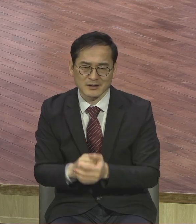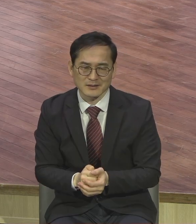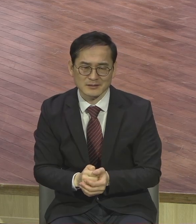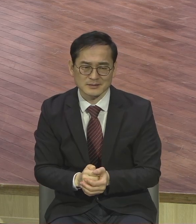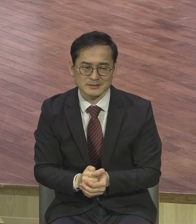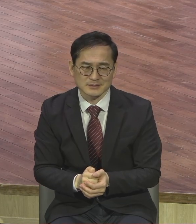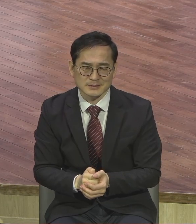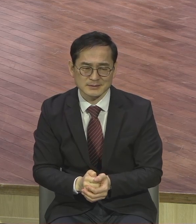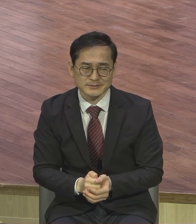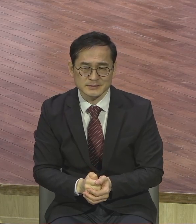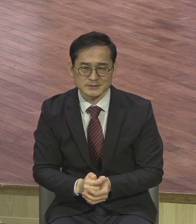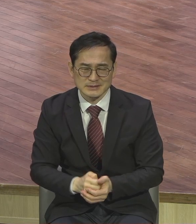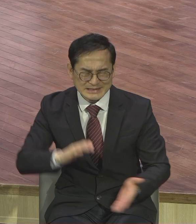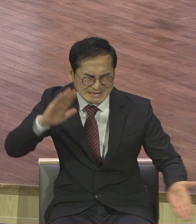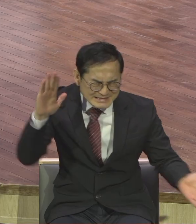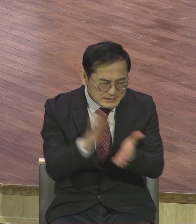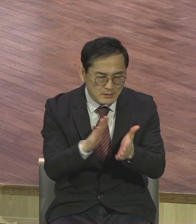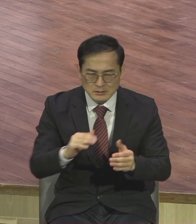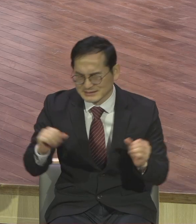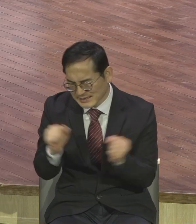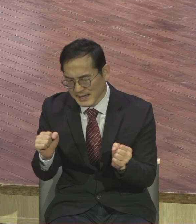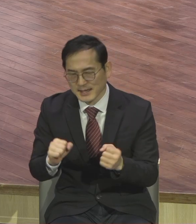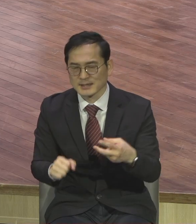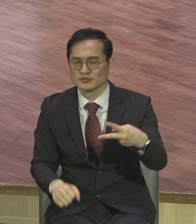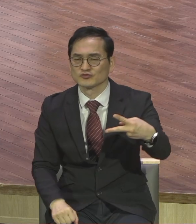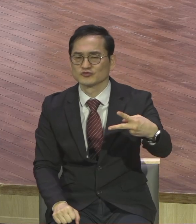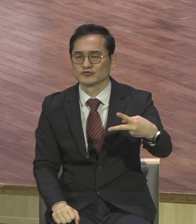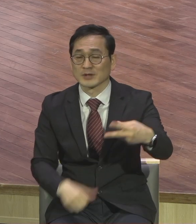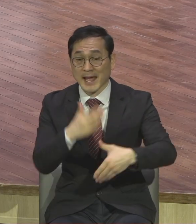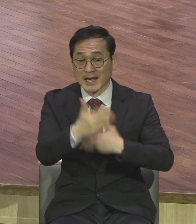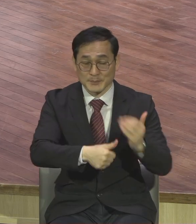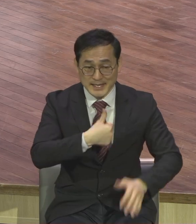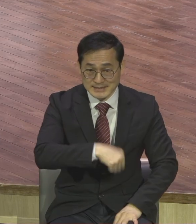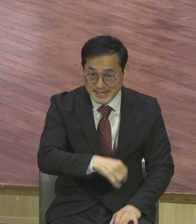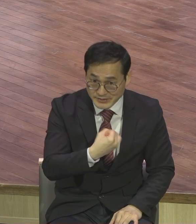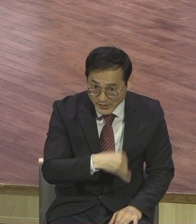참든지 덥든지 하나님의 자녀냐